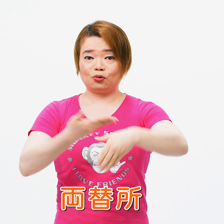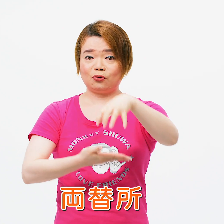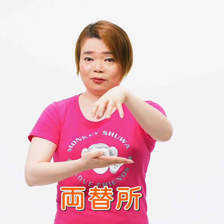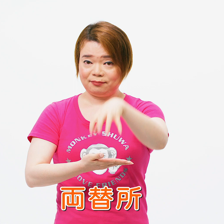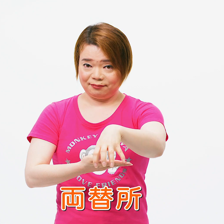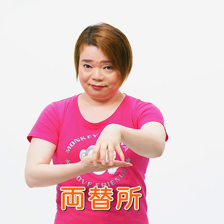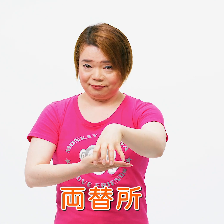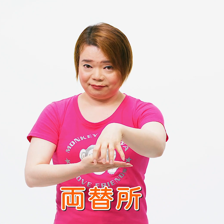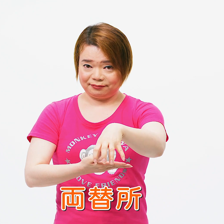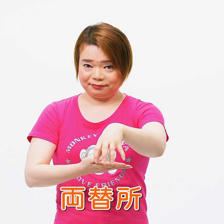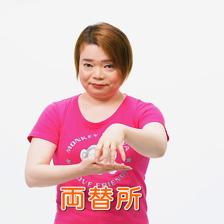両替所。